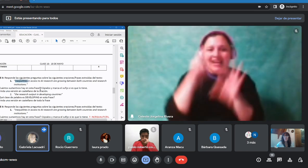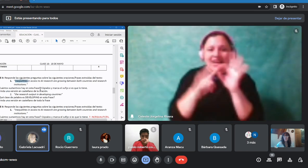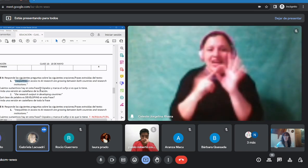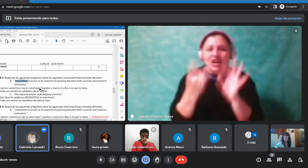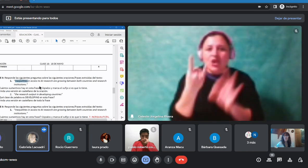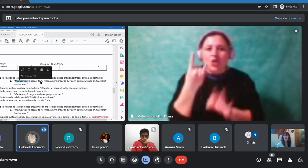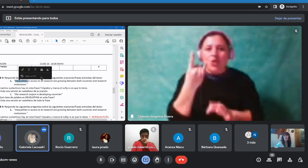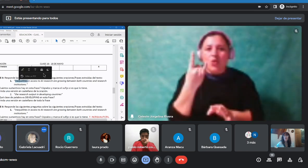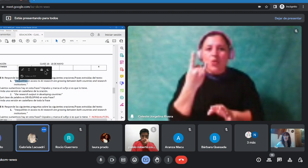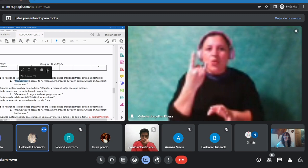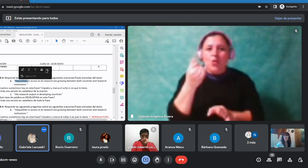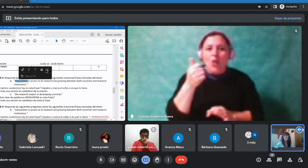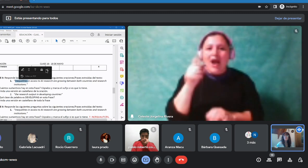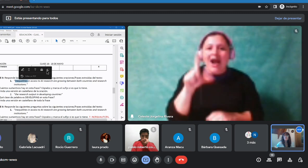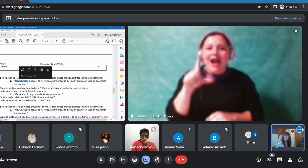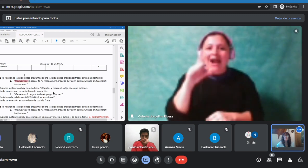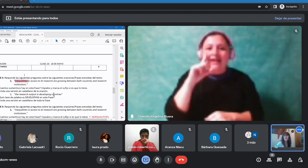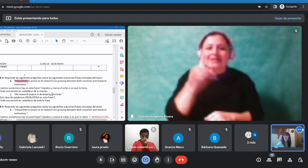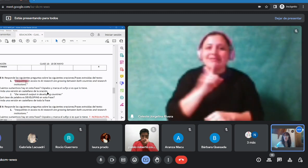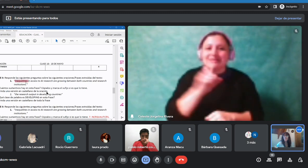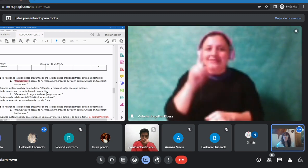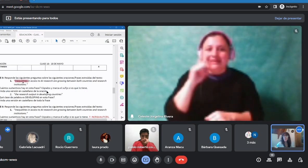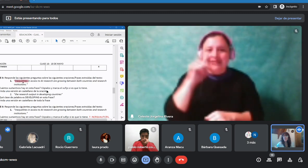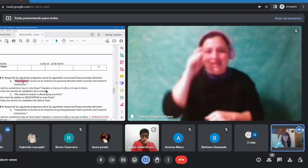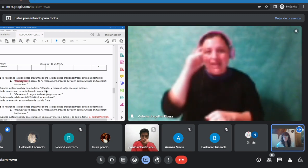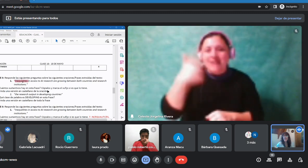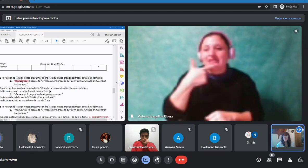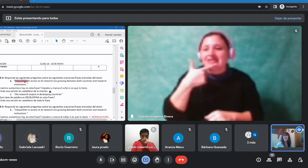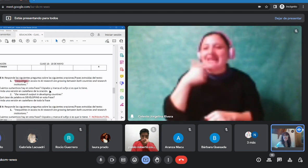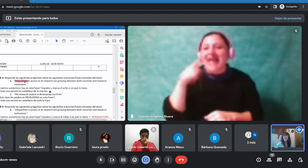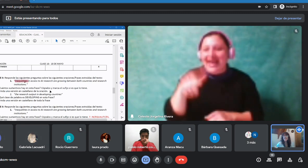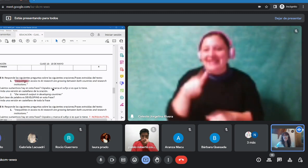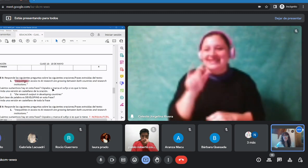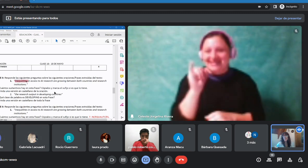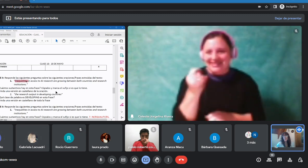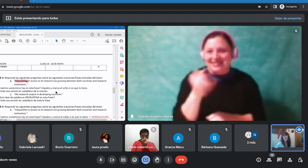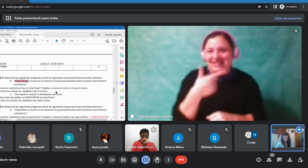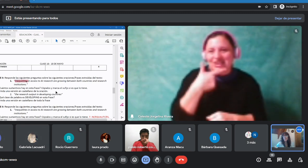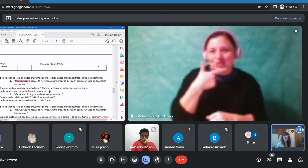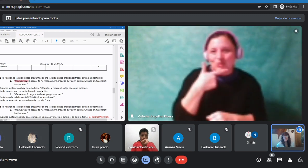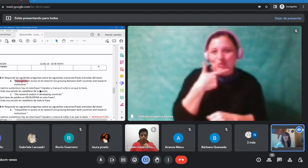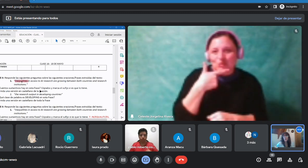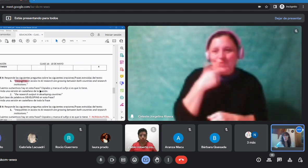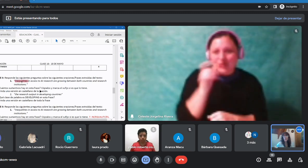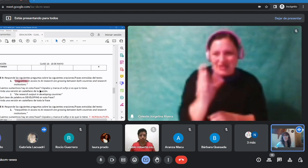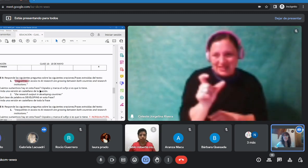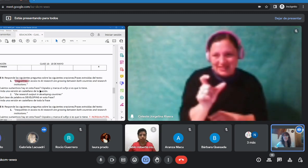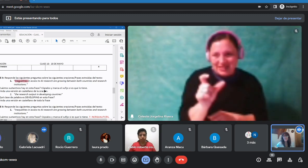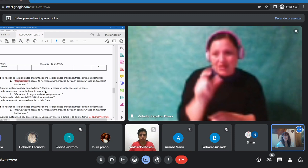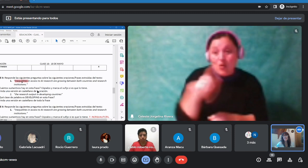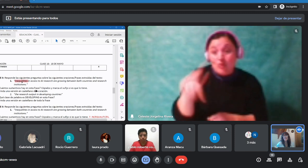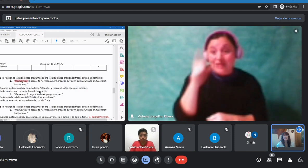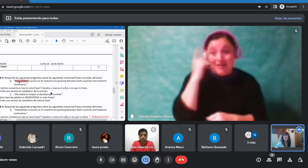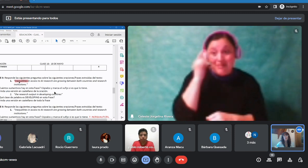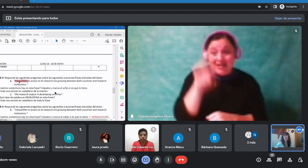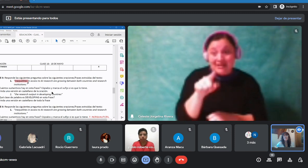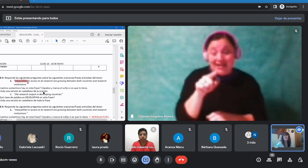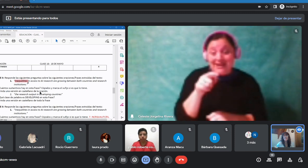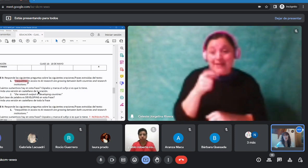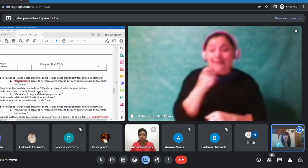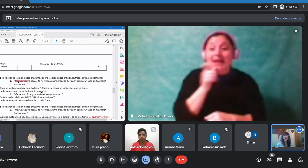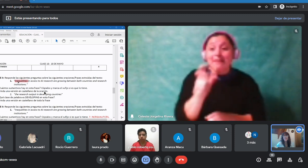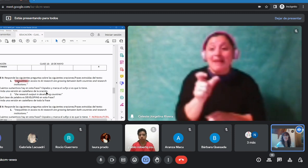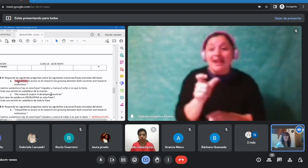¿Como sustantivo? Claro. Porque termina en iti y después en plural. Quality, sí.